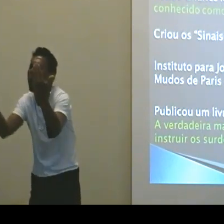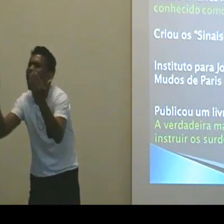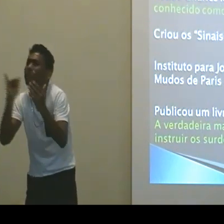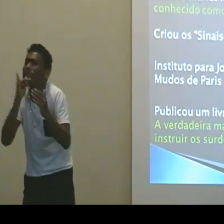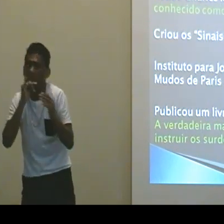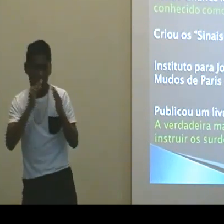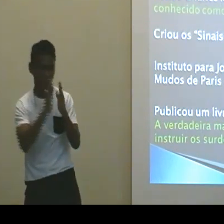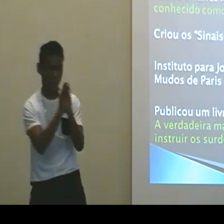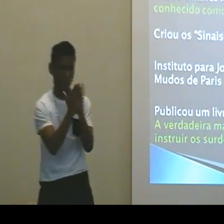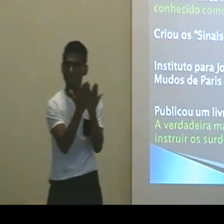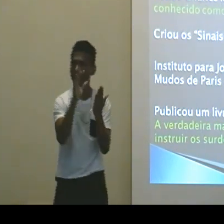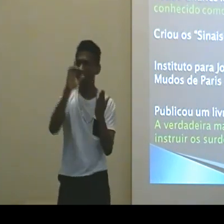comunicar.